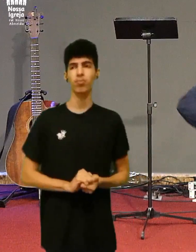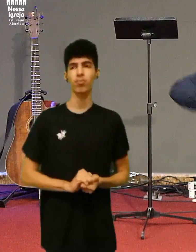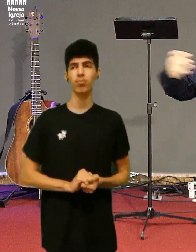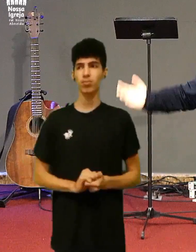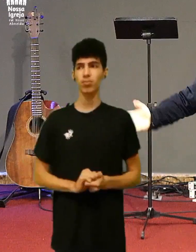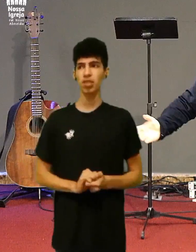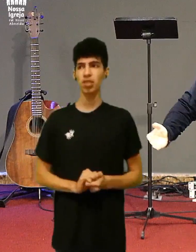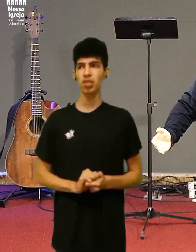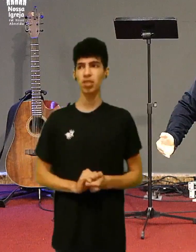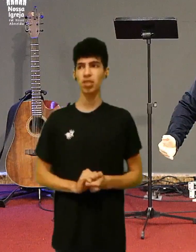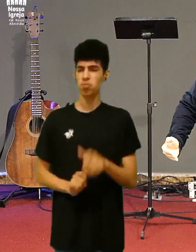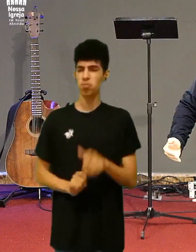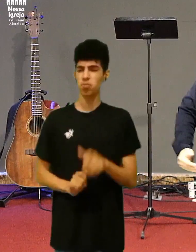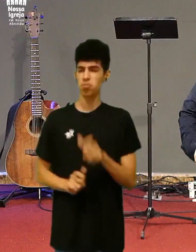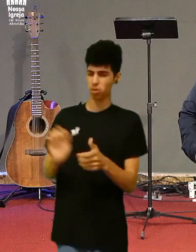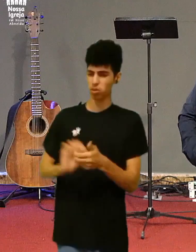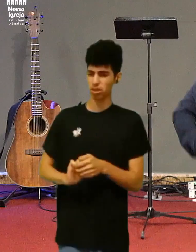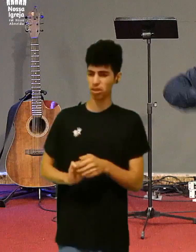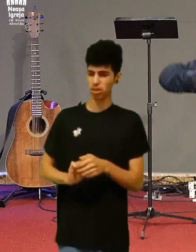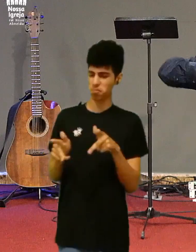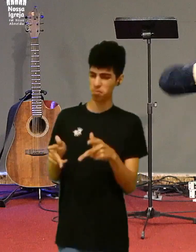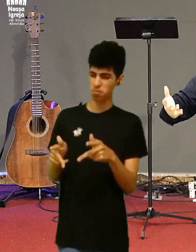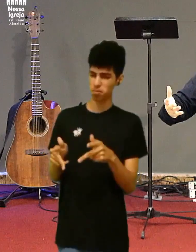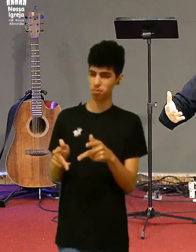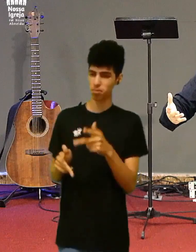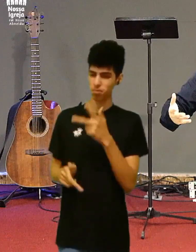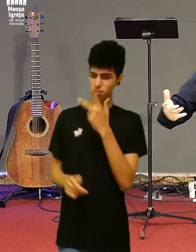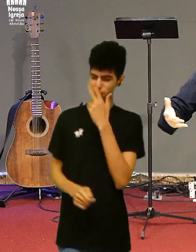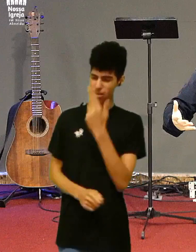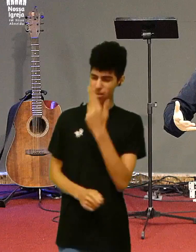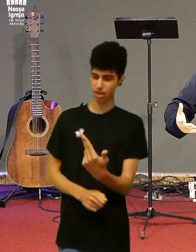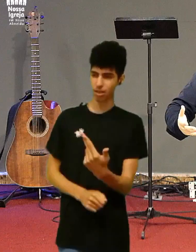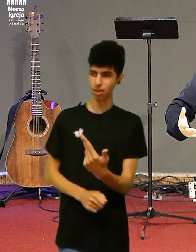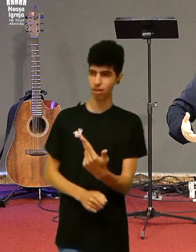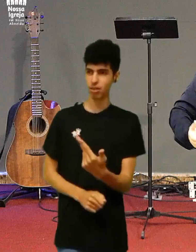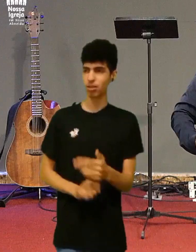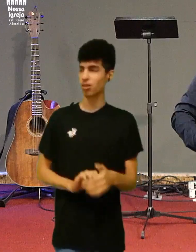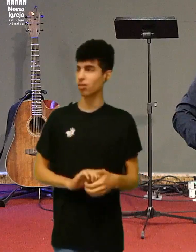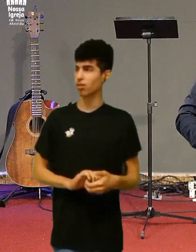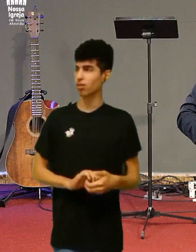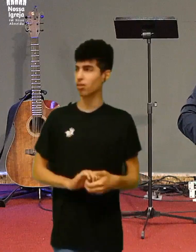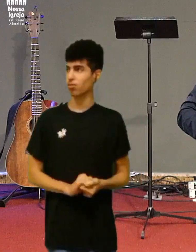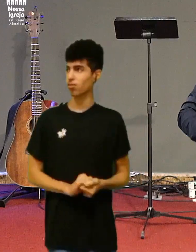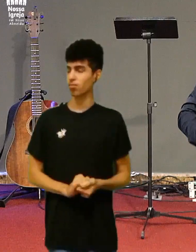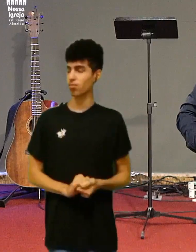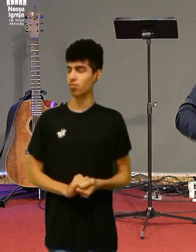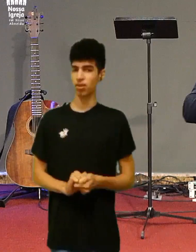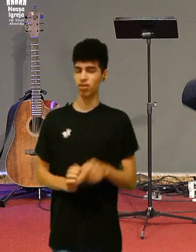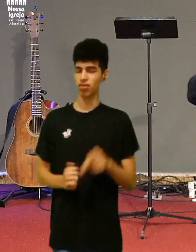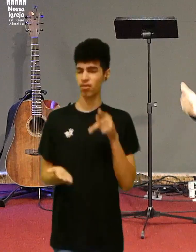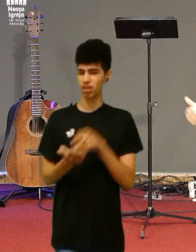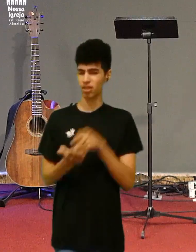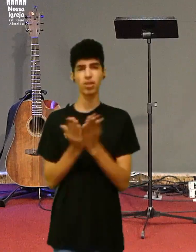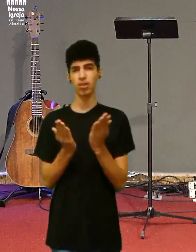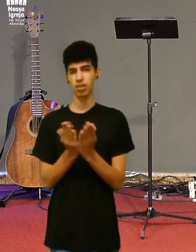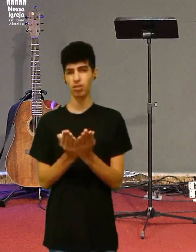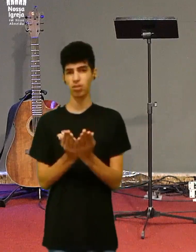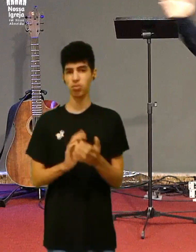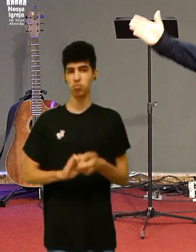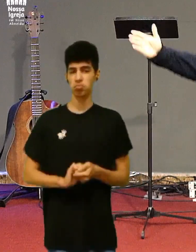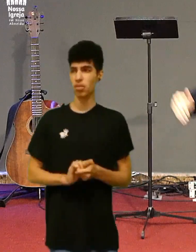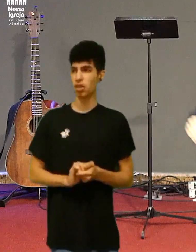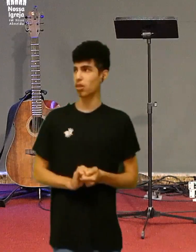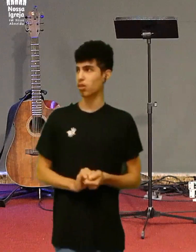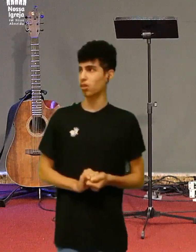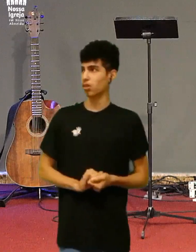grande espiritualidade, que até profetizam, meus irmãos, eu tenho visto, verdadeira morte, abre a boca para falar,